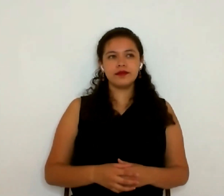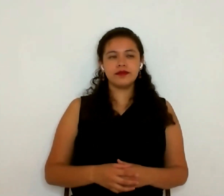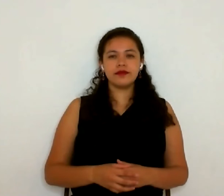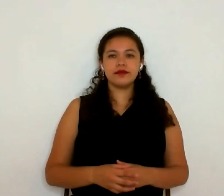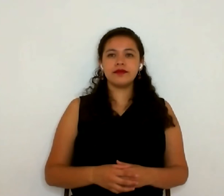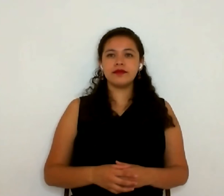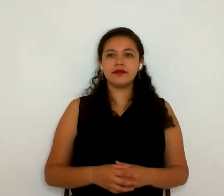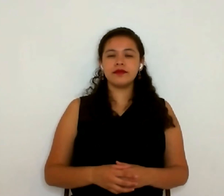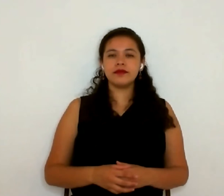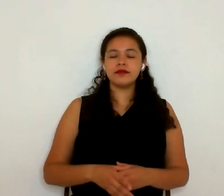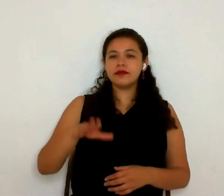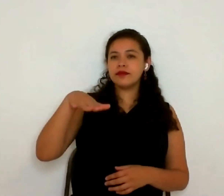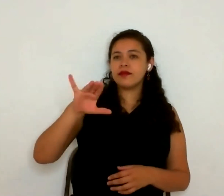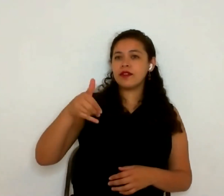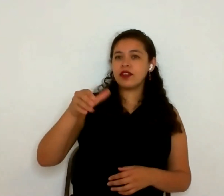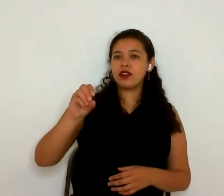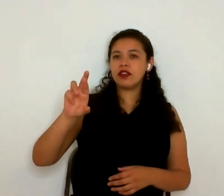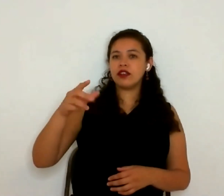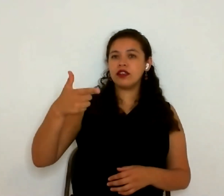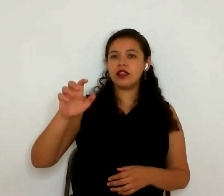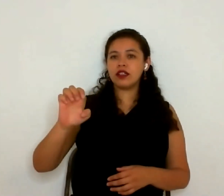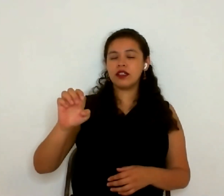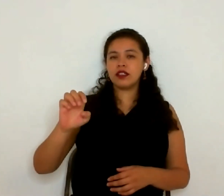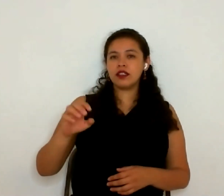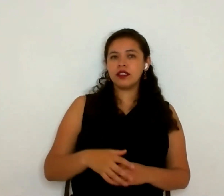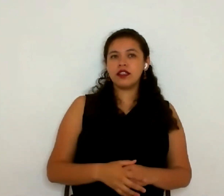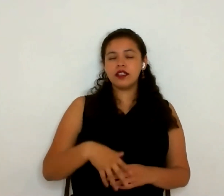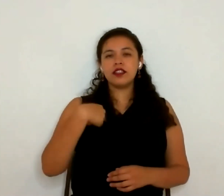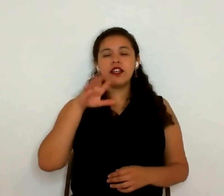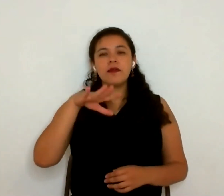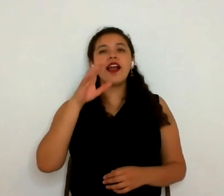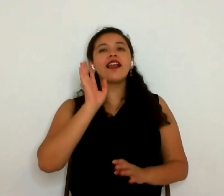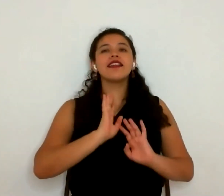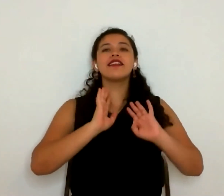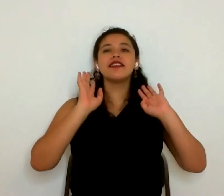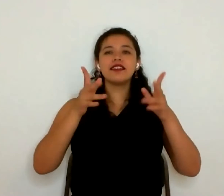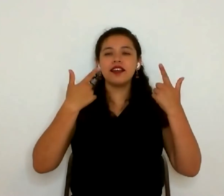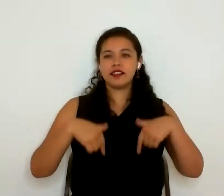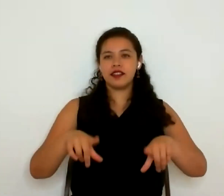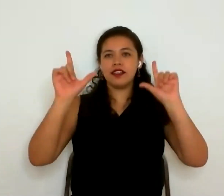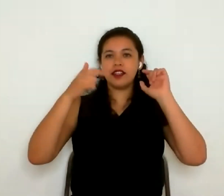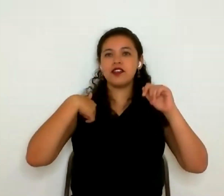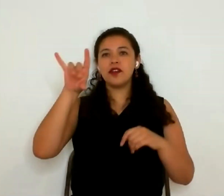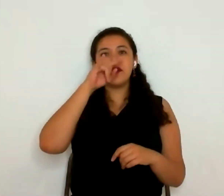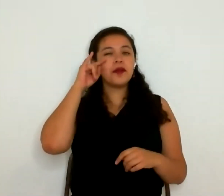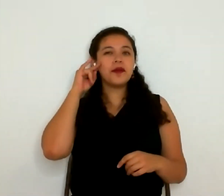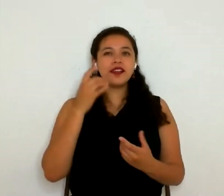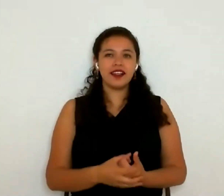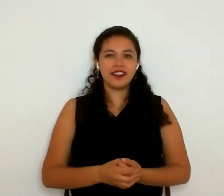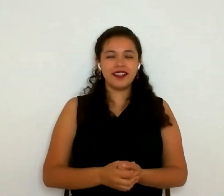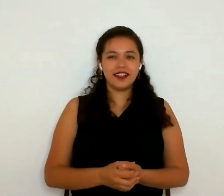jorge fíjense que ya no esté aquí ya ya se restauró la pantalla es que no los veía ya